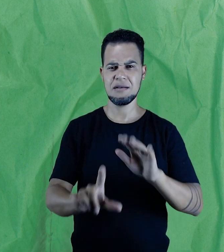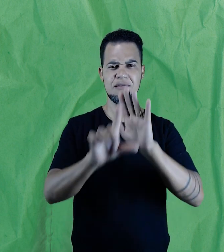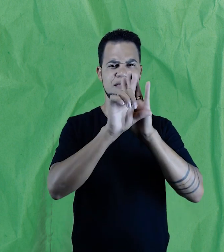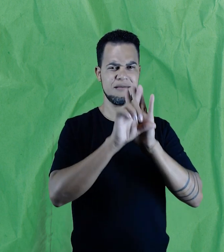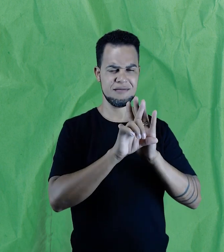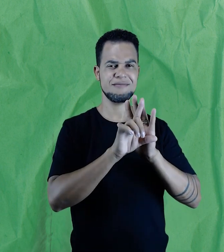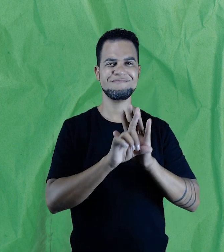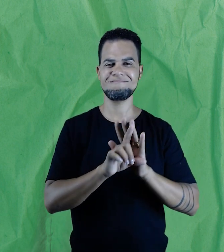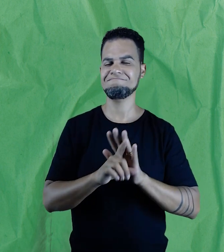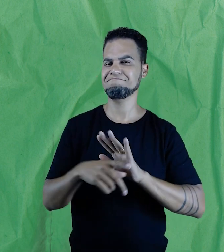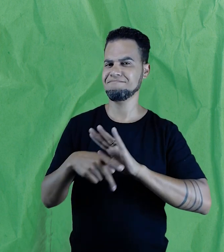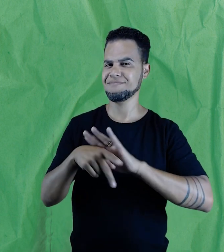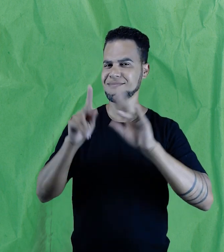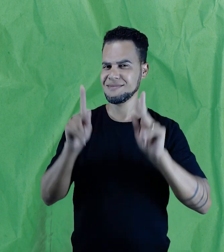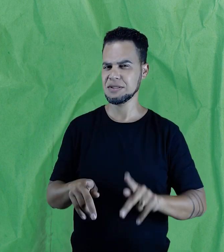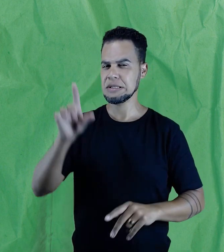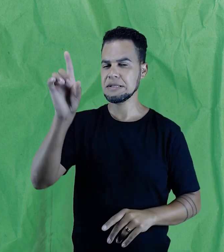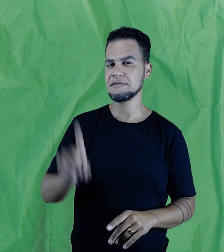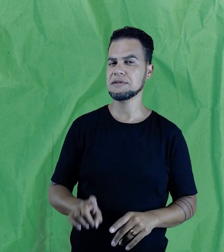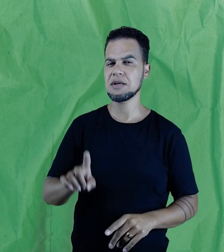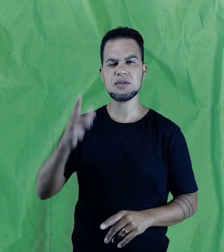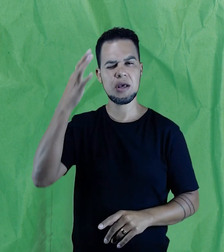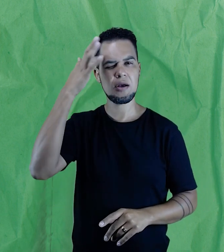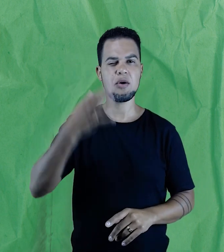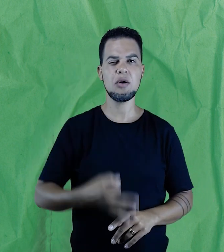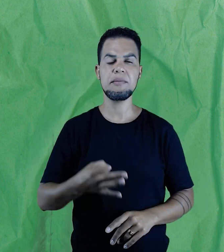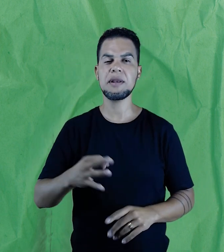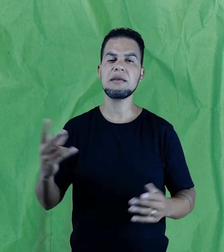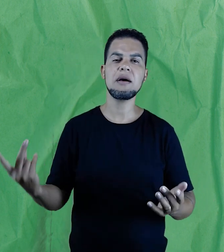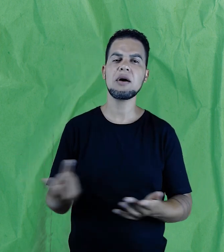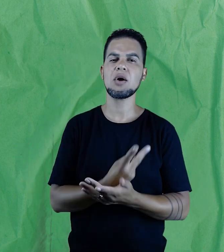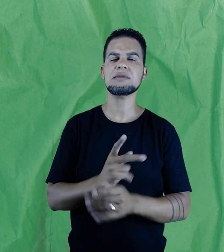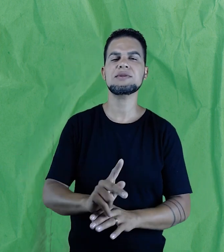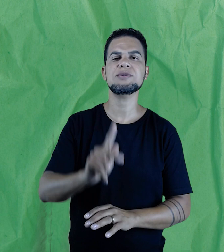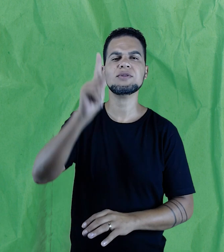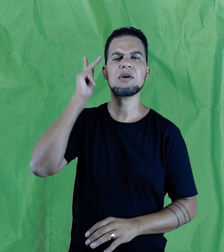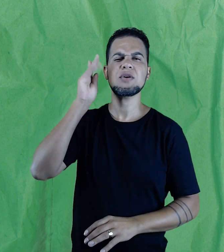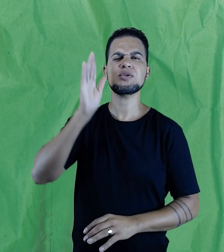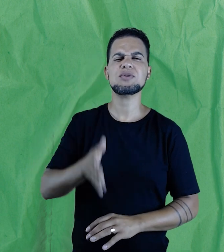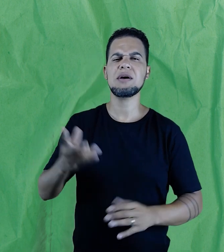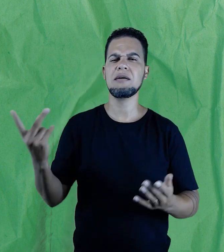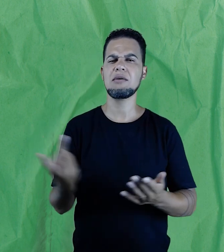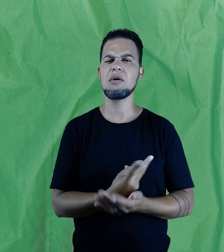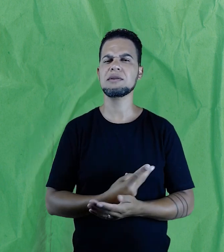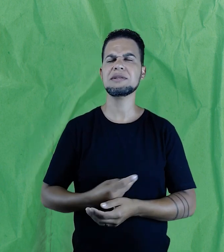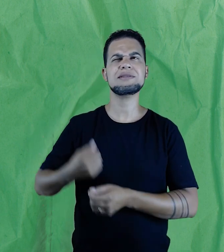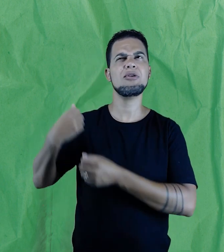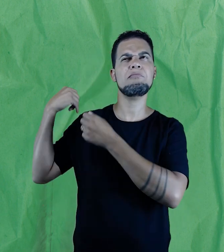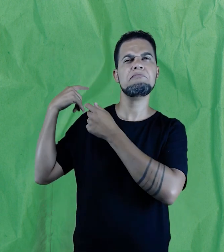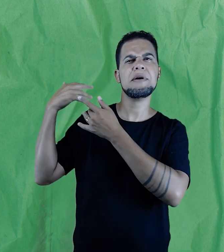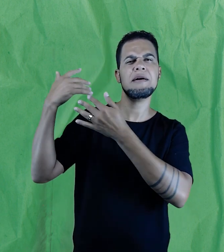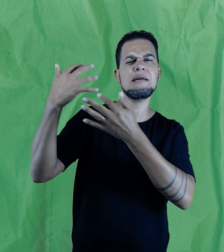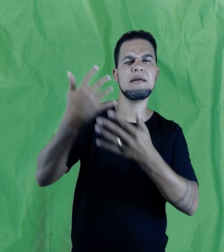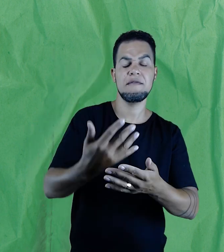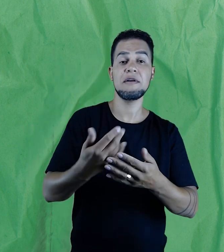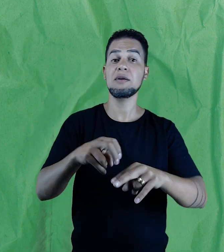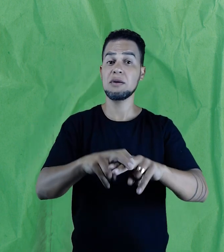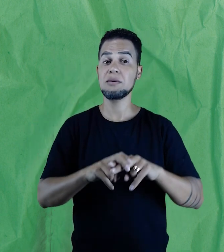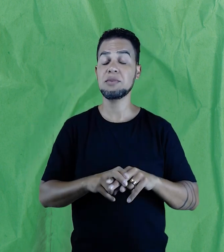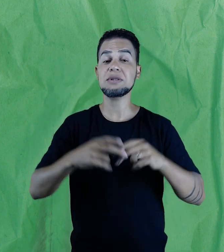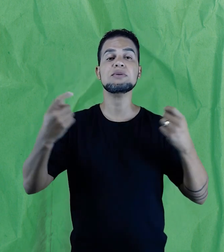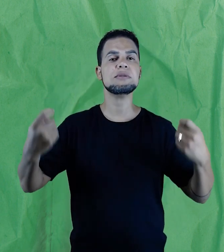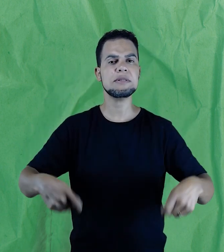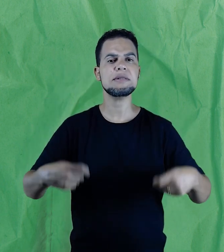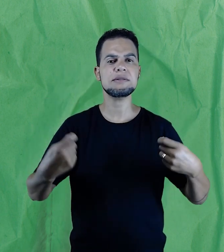legislação pertinente para a pessoa com deficiência é compreender fatos históricos que ocorreram durante o tempo. Por isso